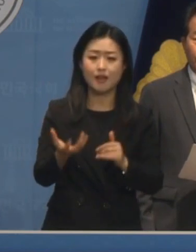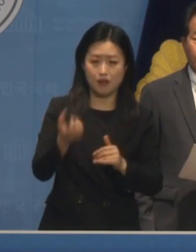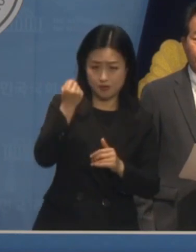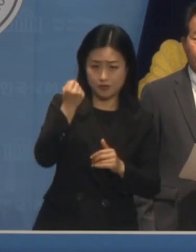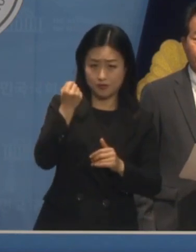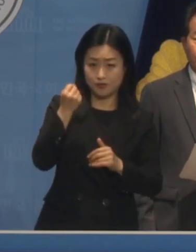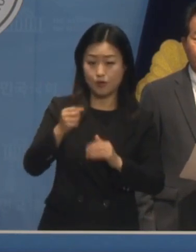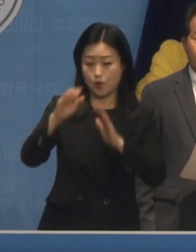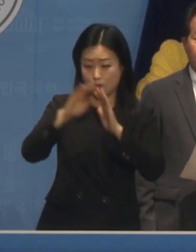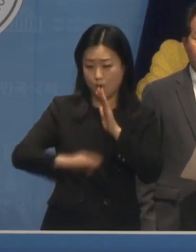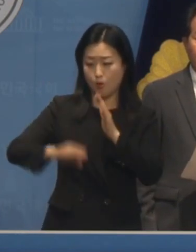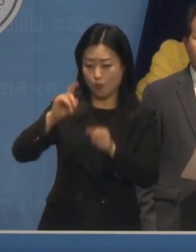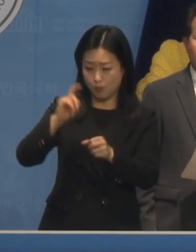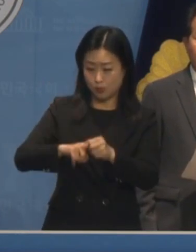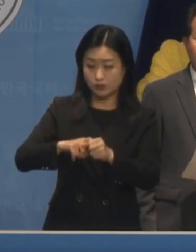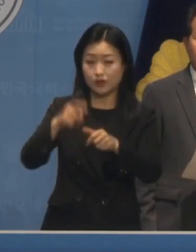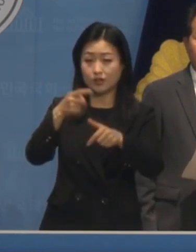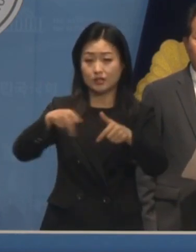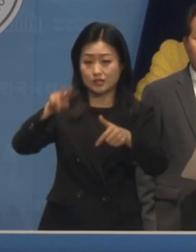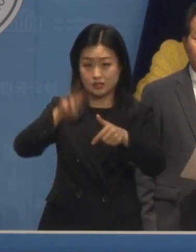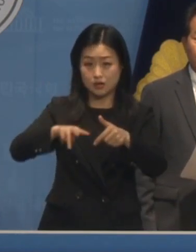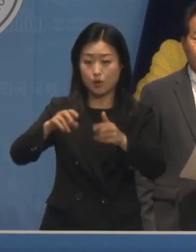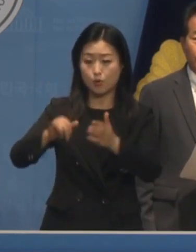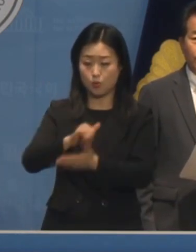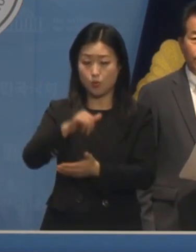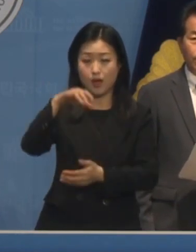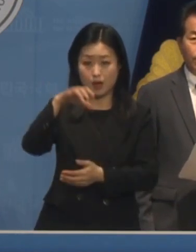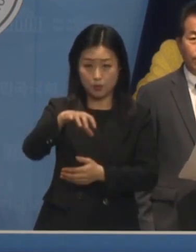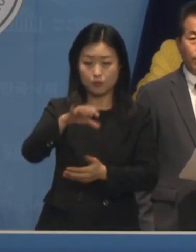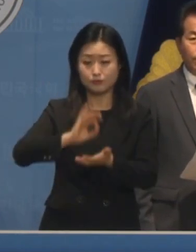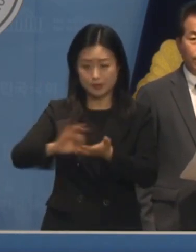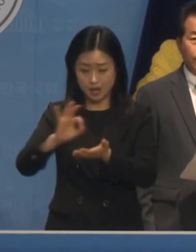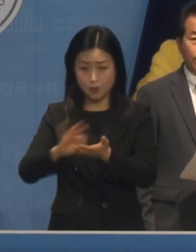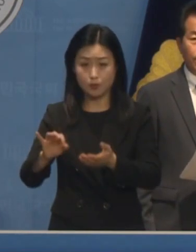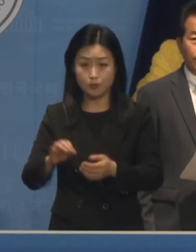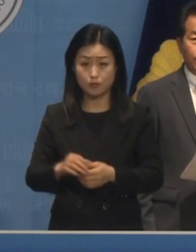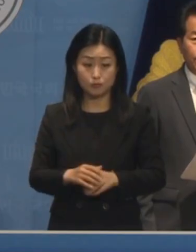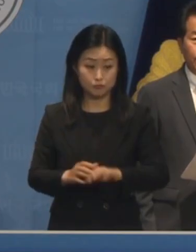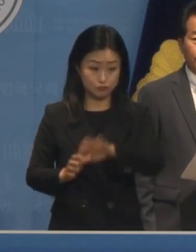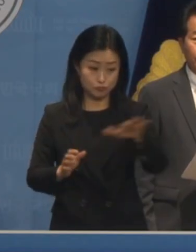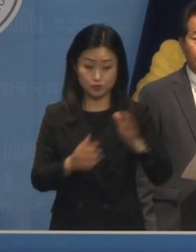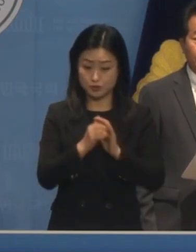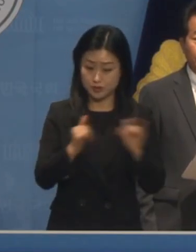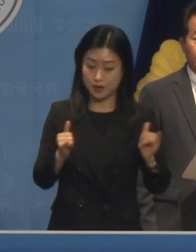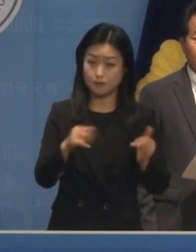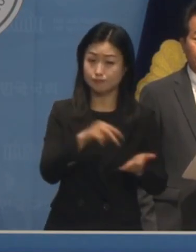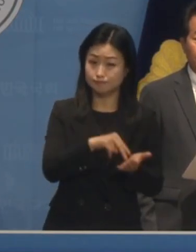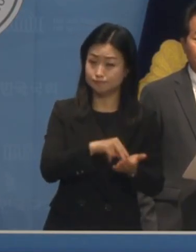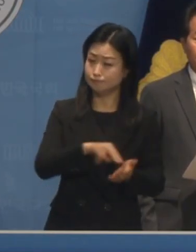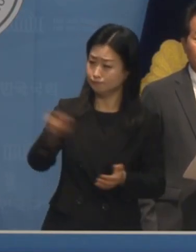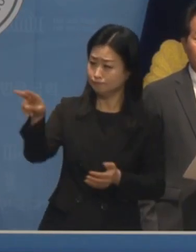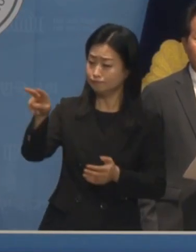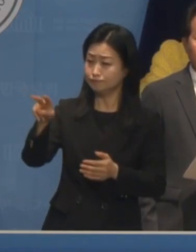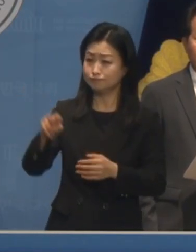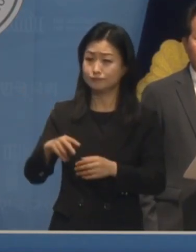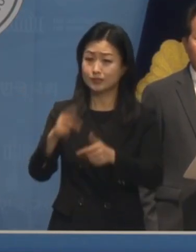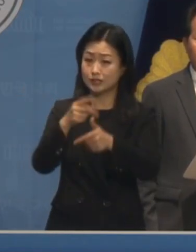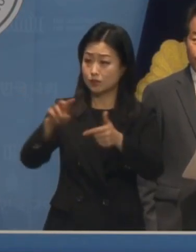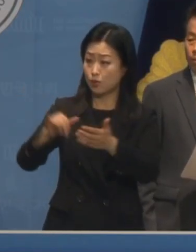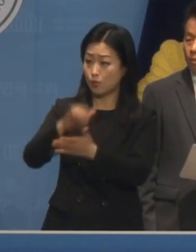공공기관입니다 우리는 노동자이자 시민으로서 인천공항을 망치는 행위를 좌시하지 않을 것입니다